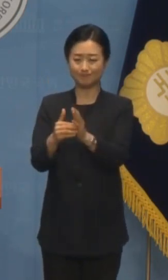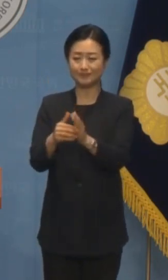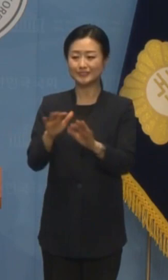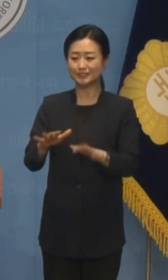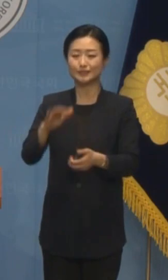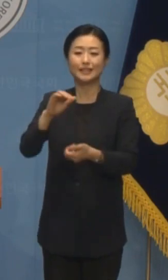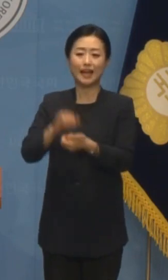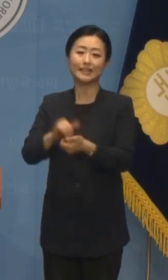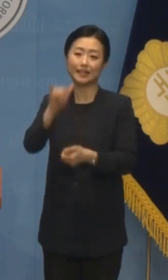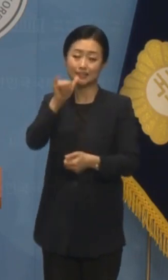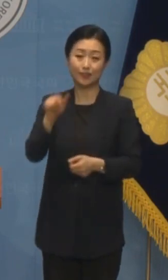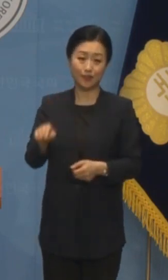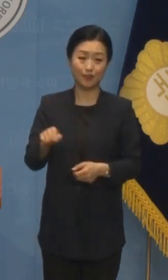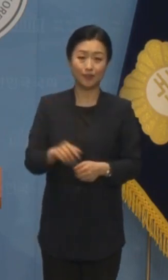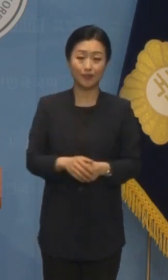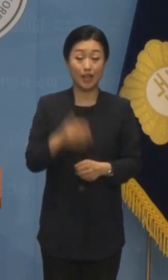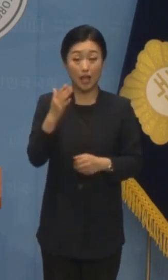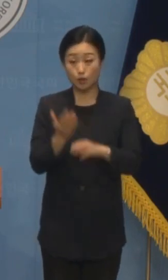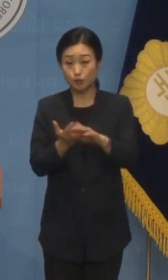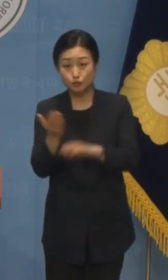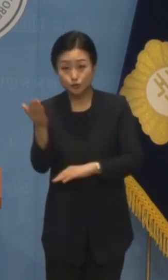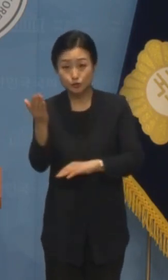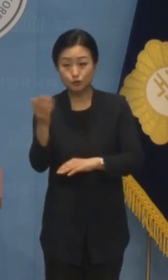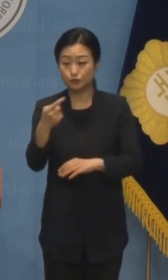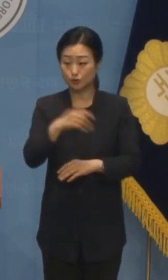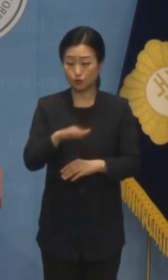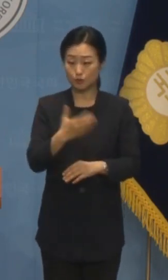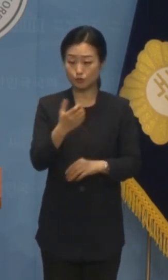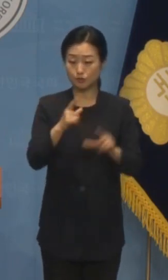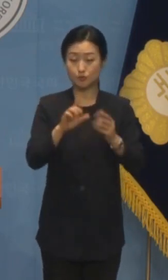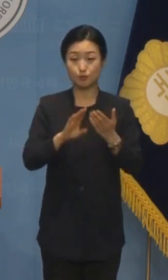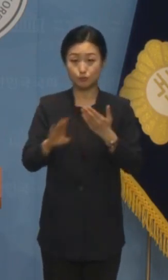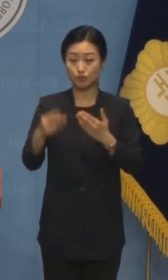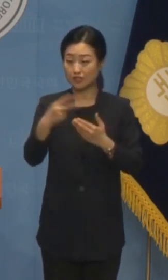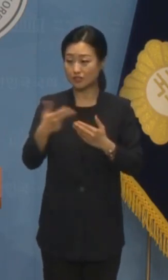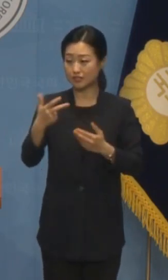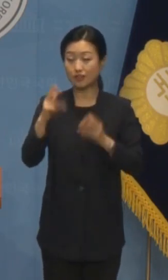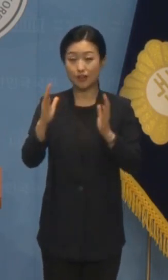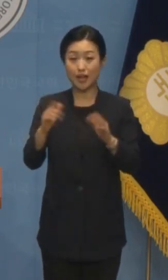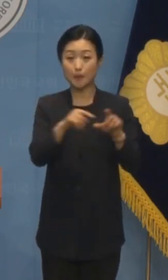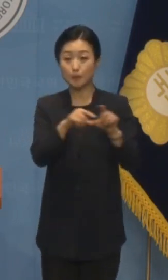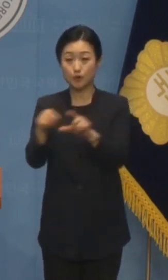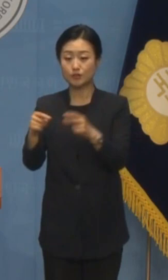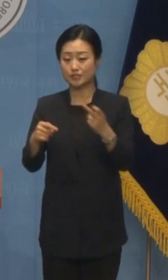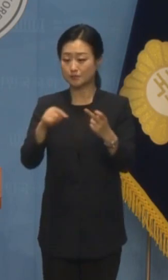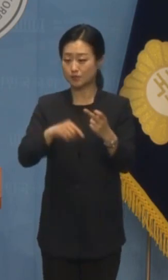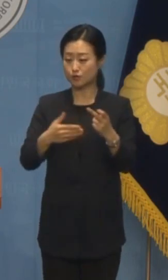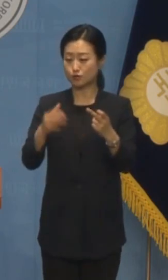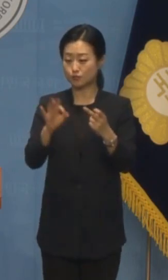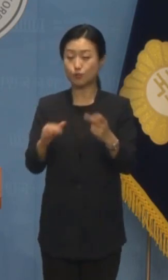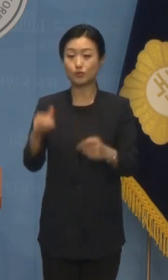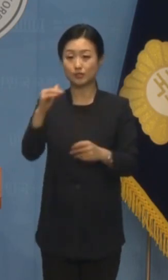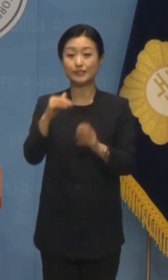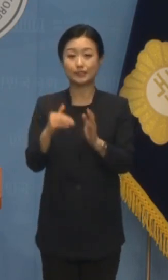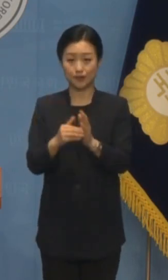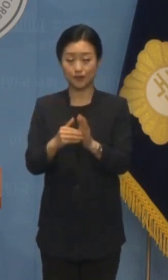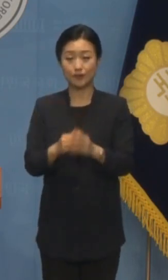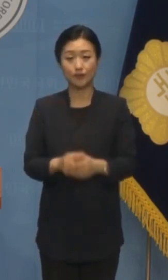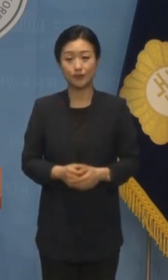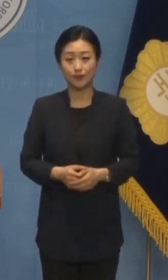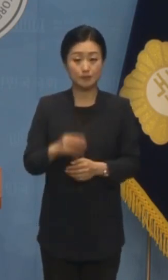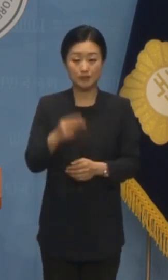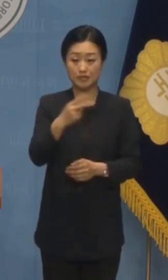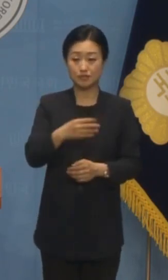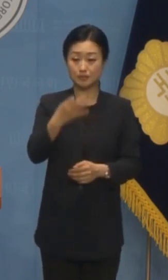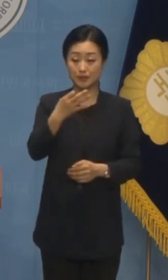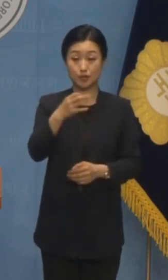위기에 봉착했습니다. 한국의 수출은 1990년부터 2007년까지 평균 12.9% 성장해 왔습니다.